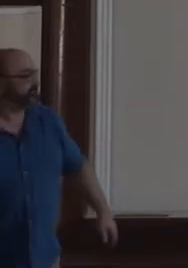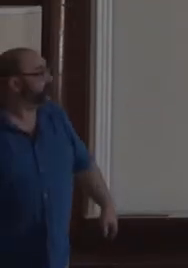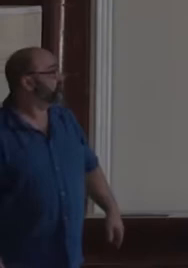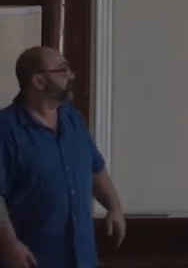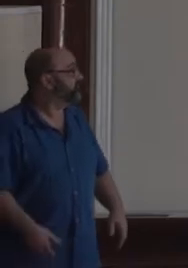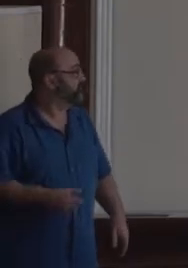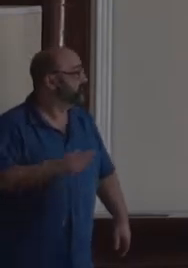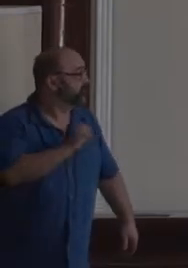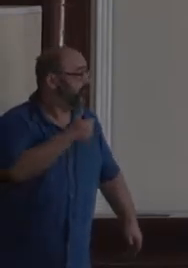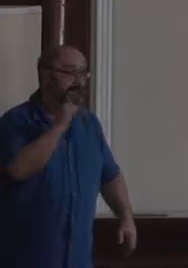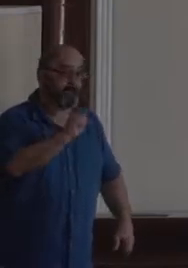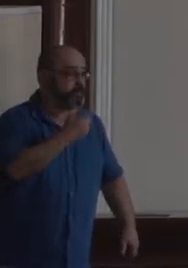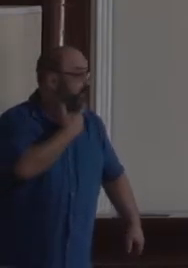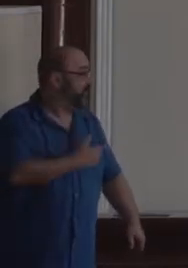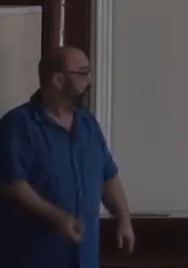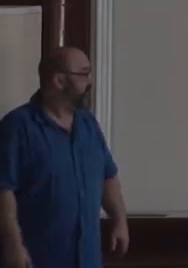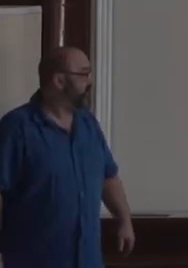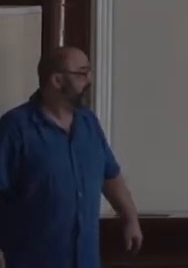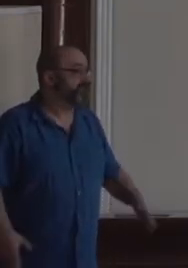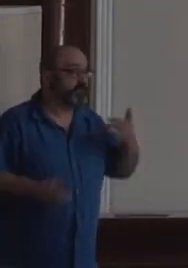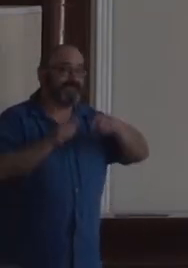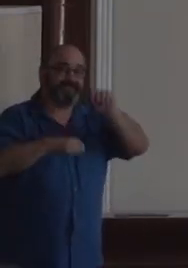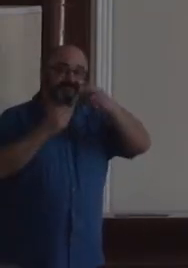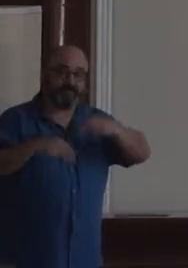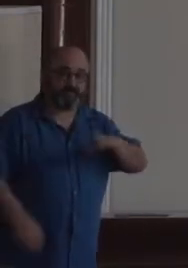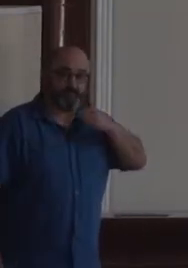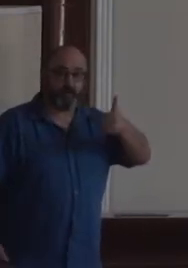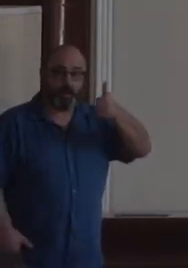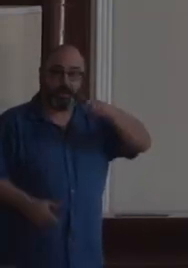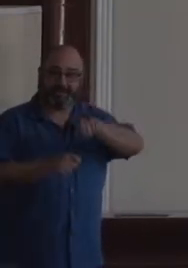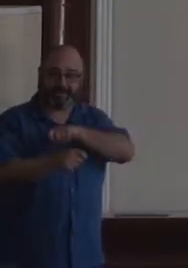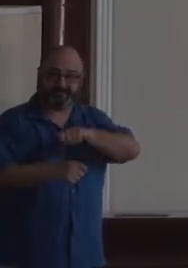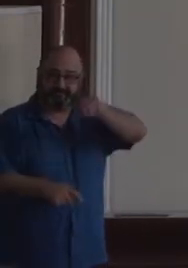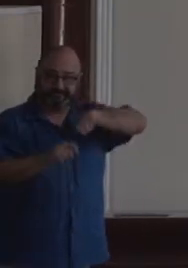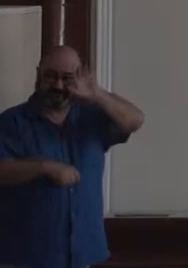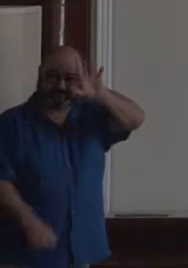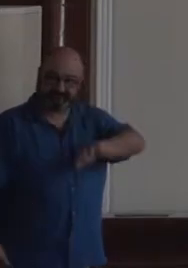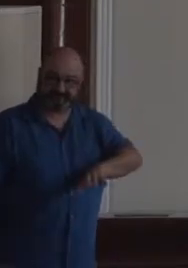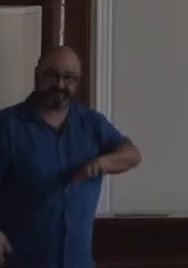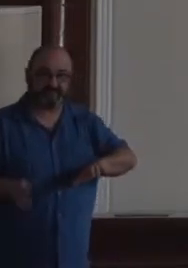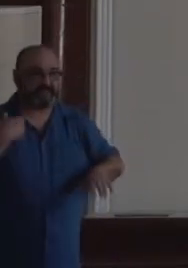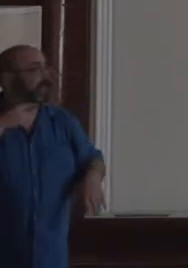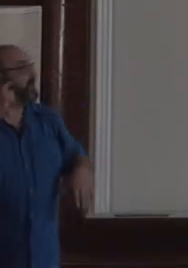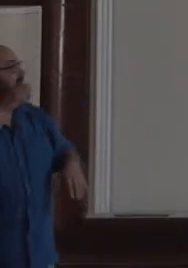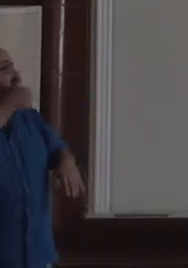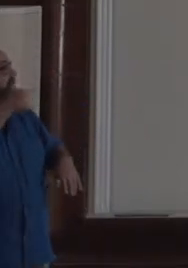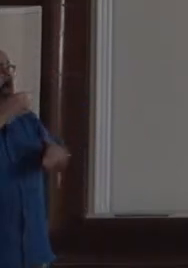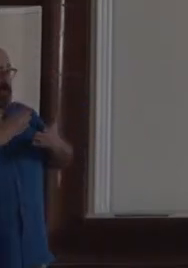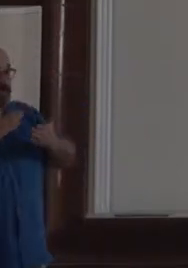Une première possibilité, pour tester plusieurs scénarios, c'est d'écrire un seul test, et d'écrire une assertion pour chaque cas.